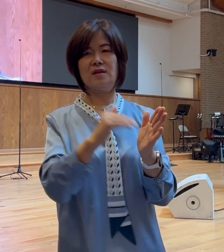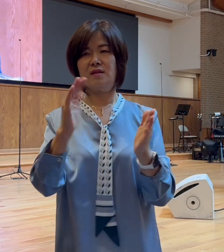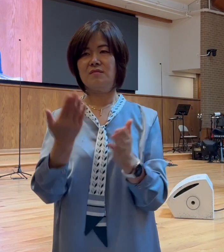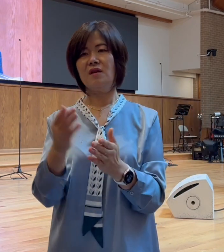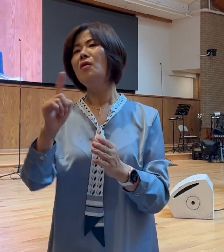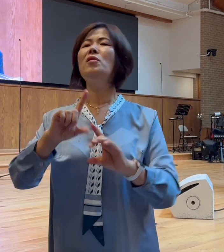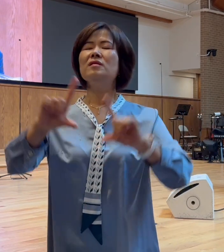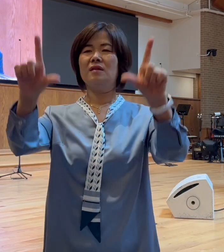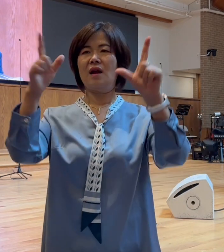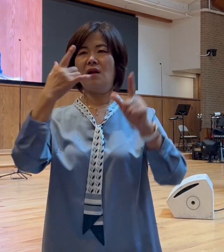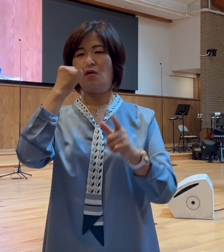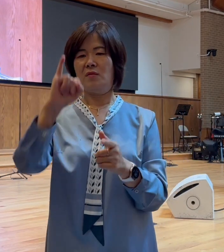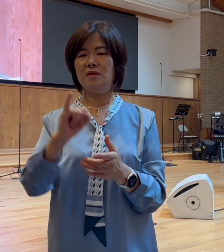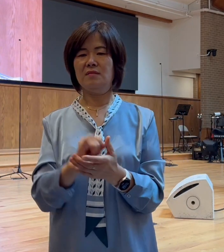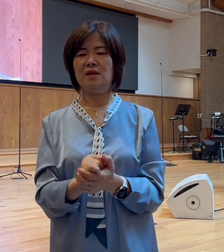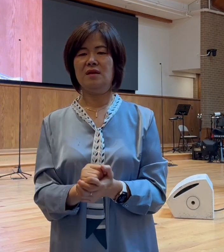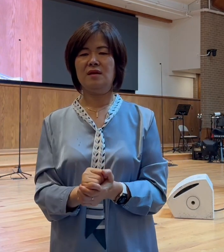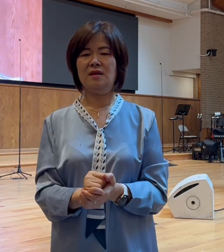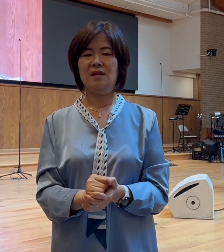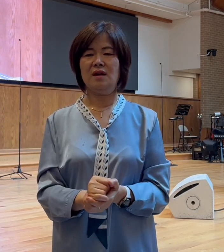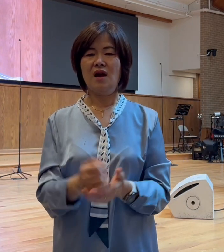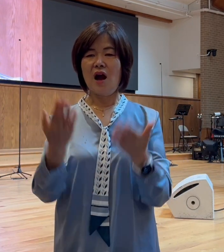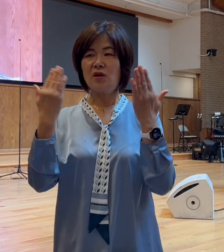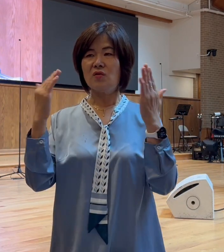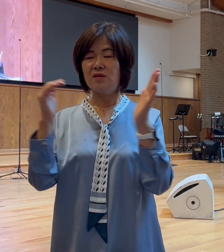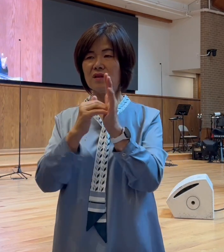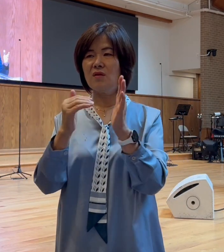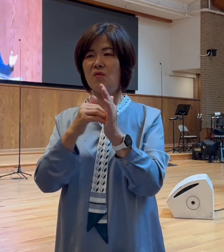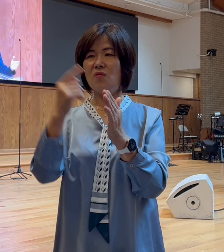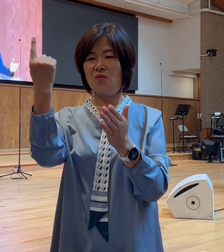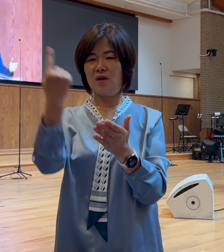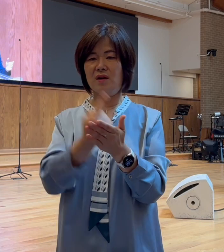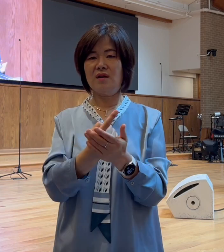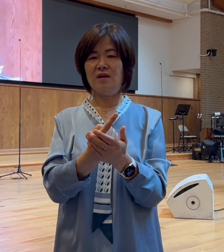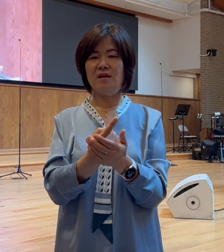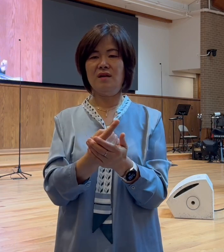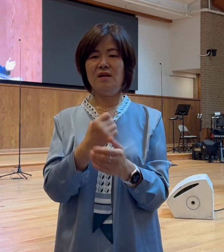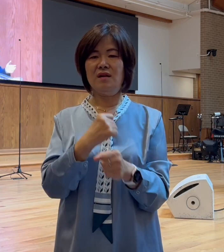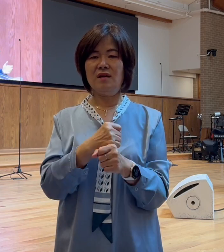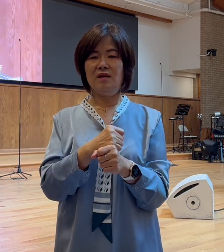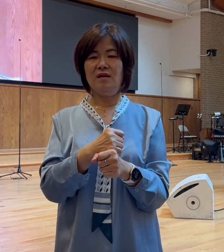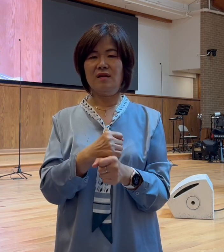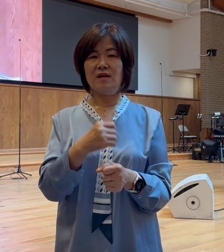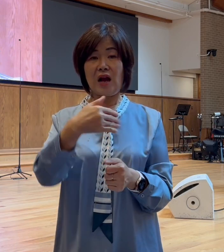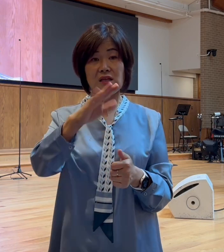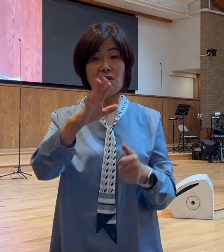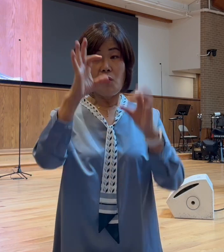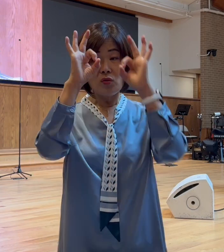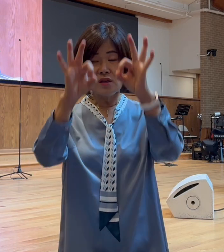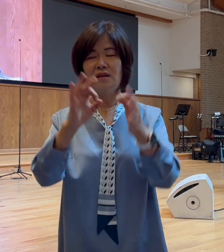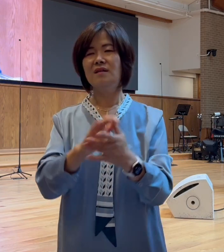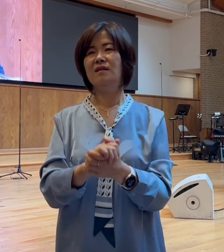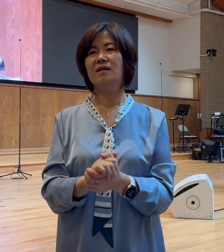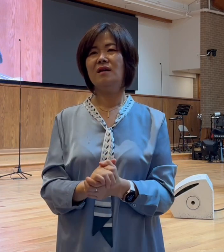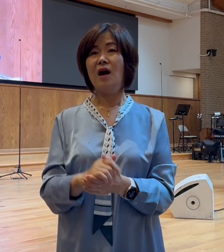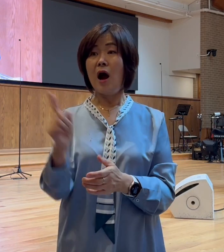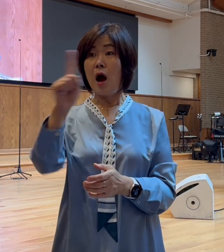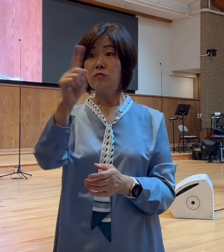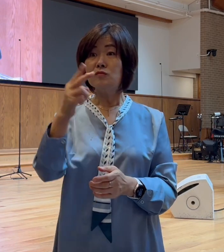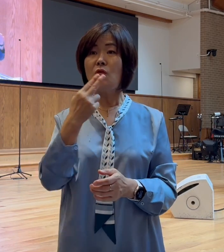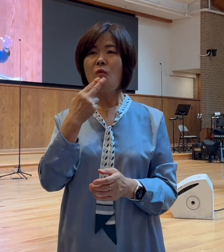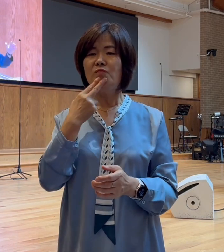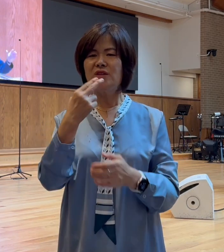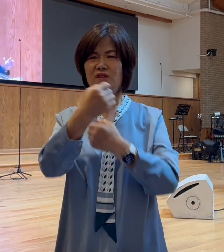어느 날 이제 어머님이 학교 끝나고 나면 이렇게 해라, 와라, 이래가지고 가보니까 아무것도